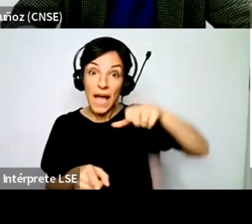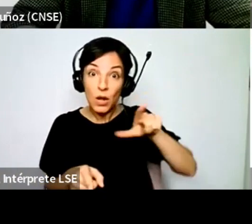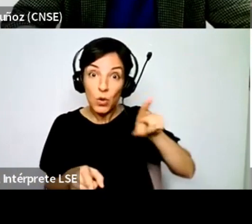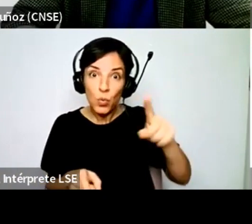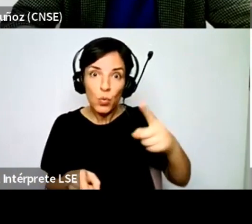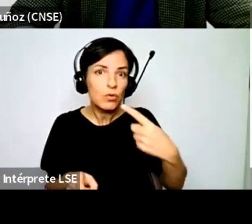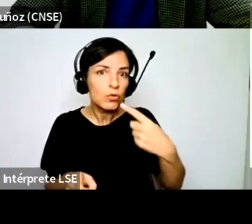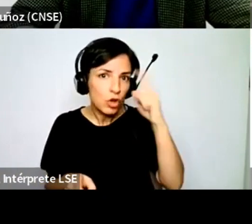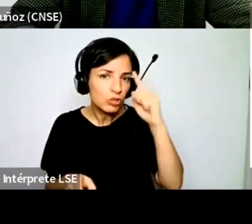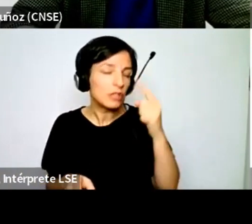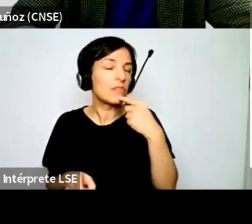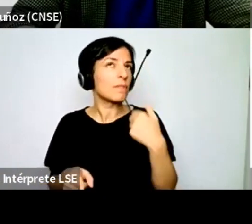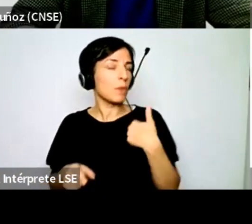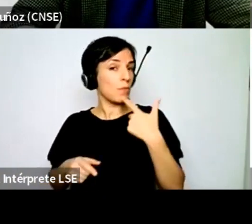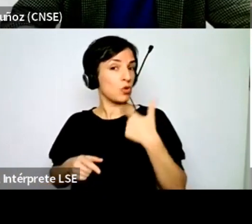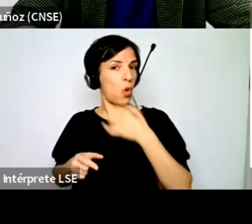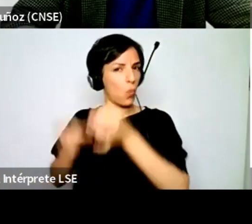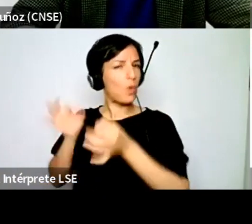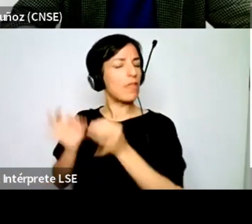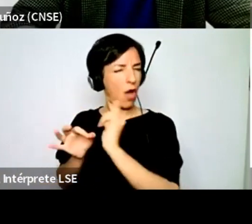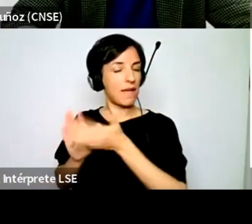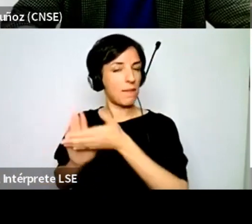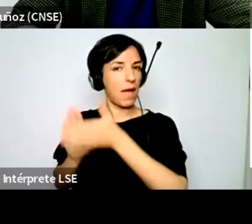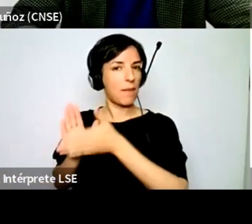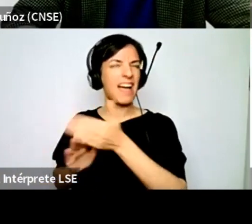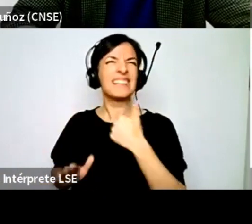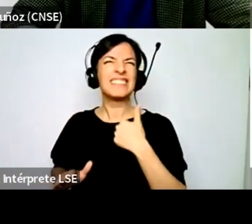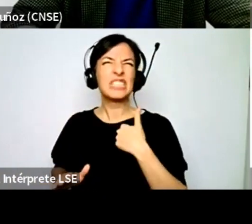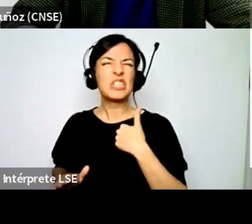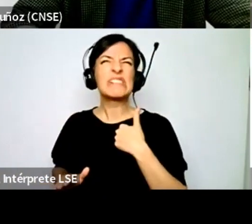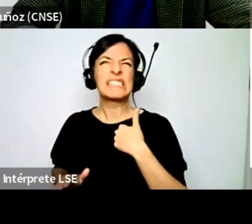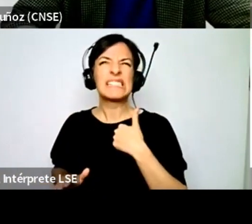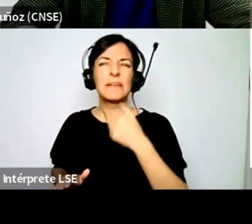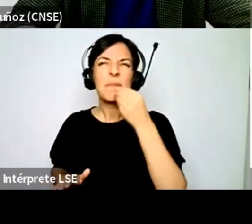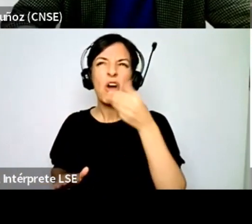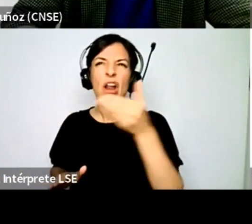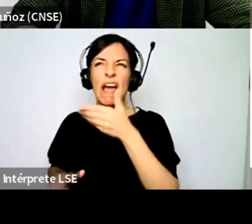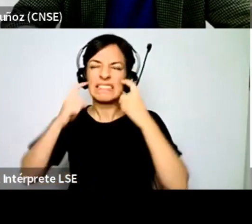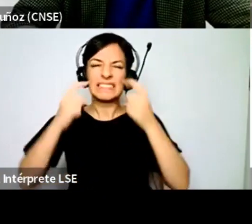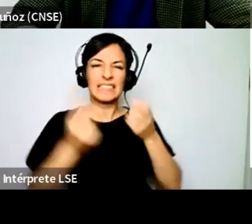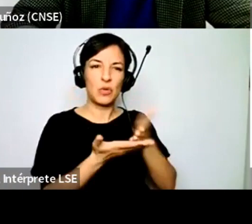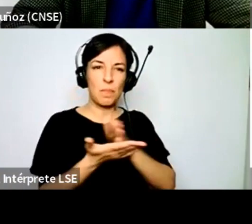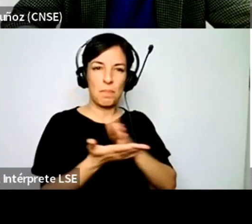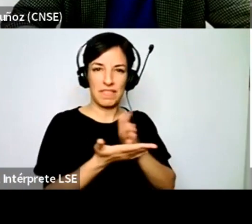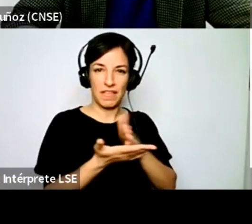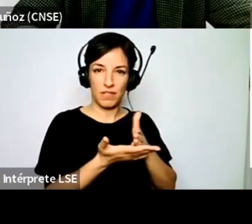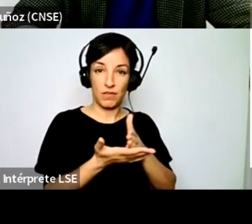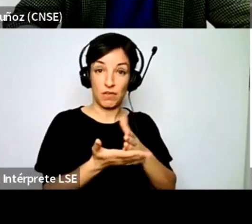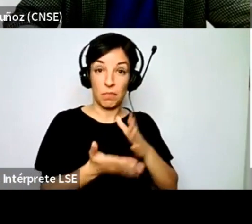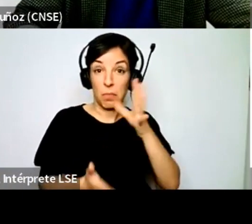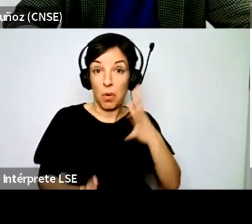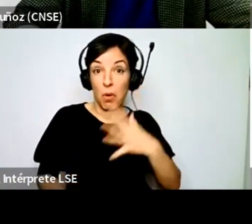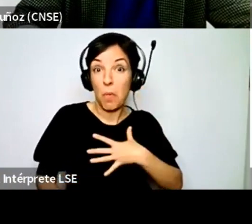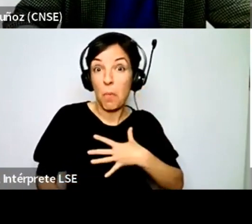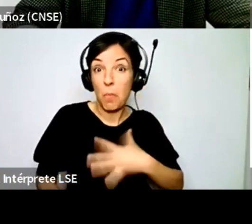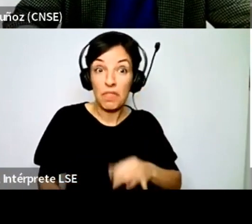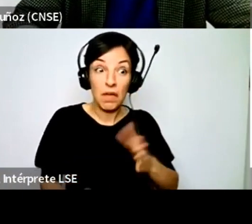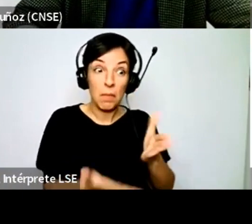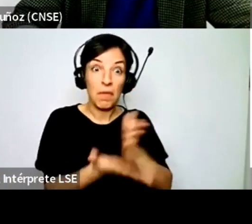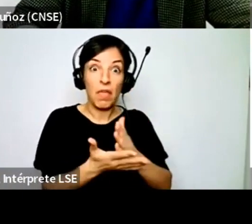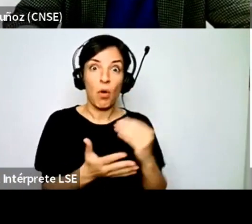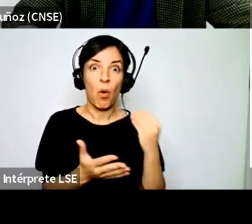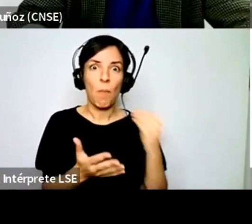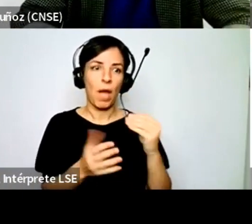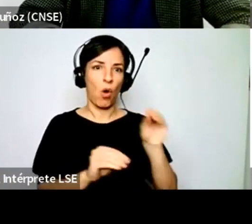un juicio y quiero intentar la mediación porque creo que a lo mejor se va a resolver